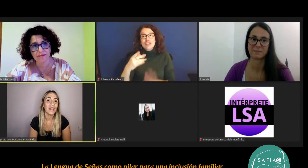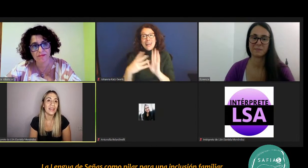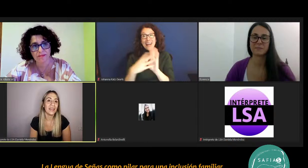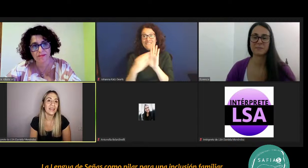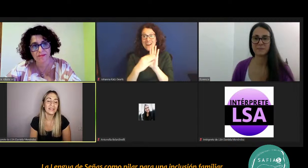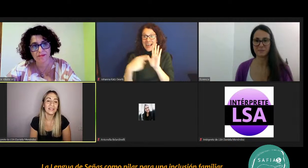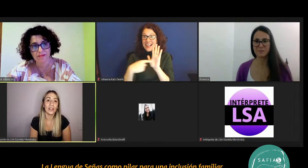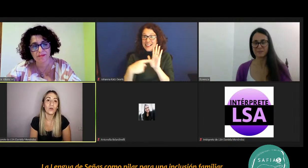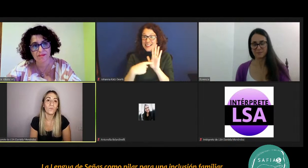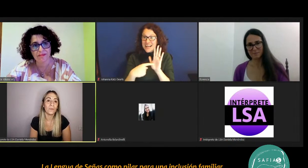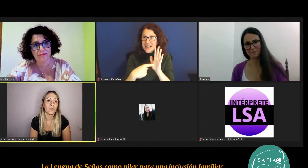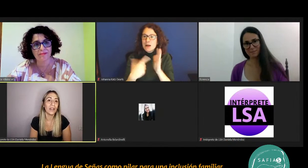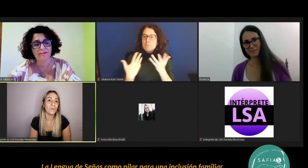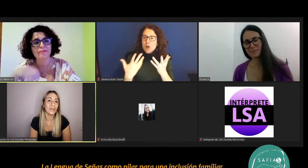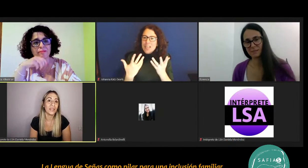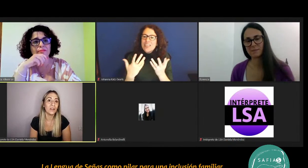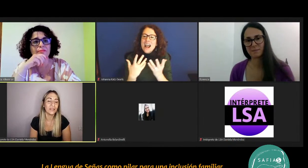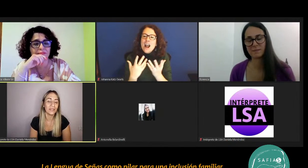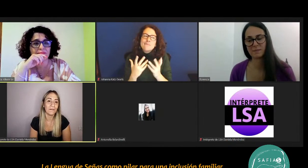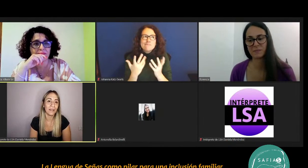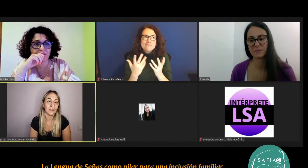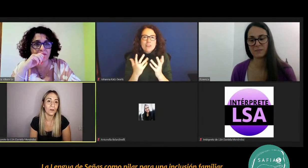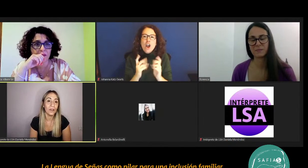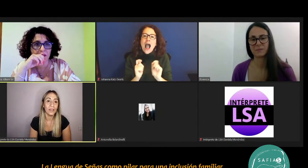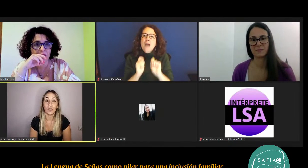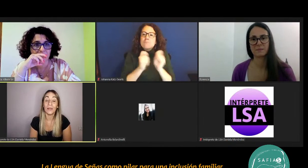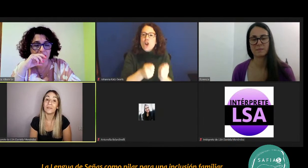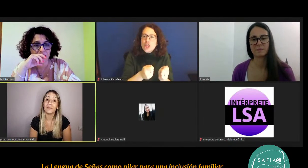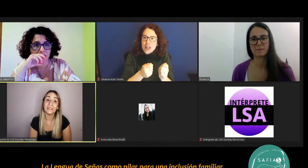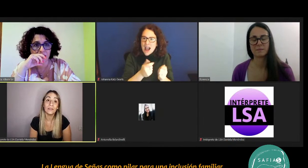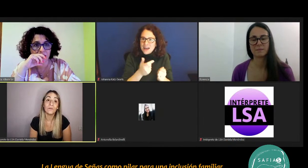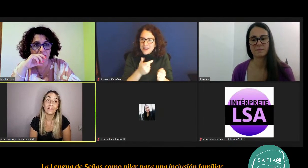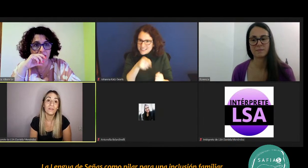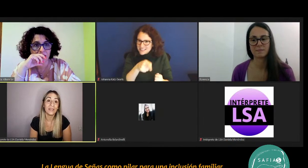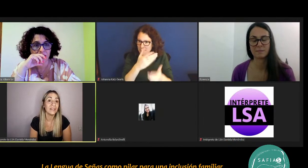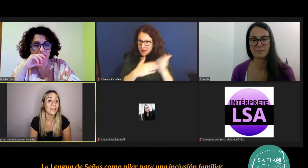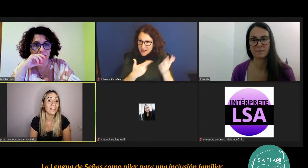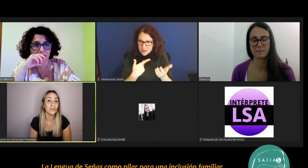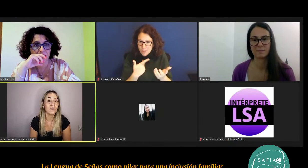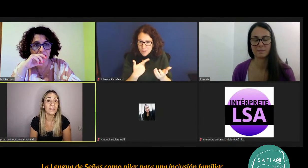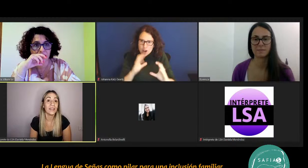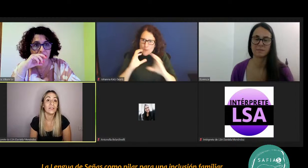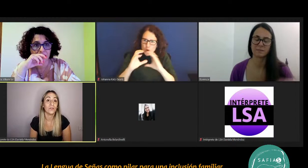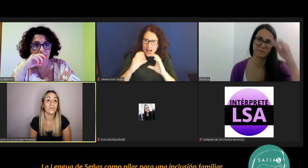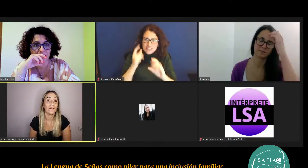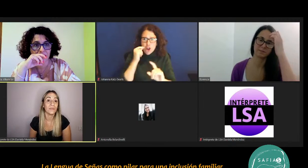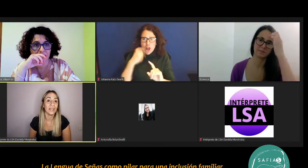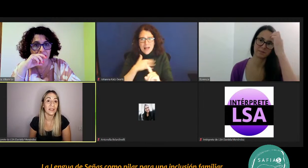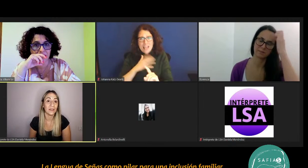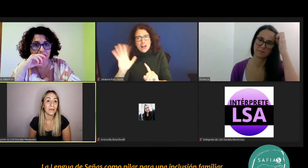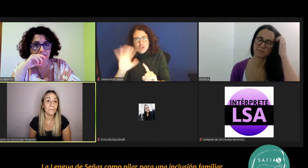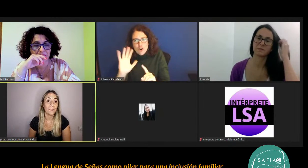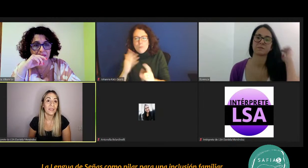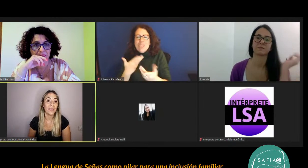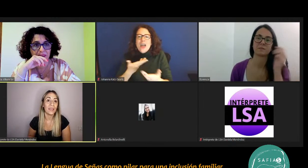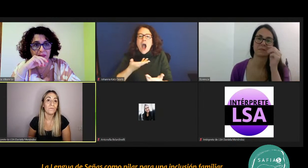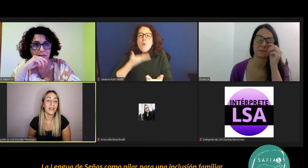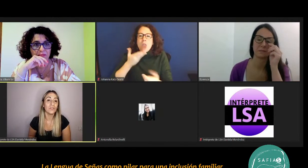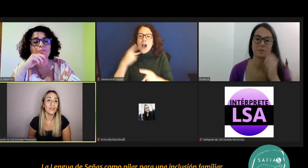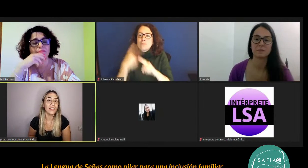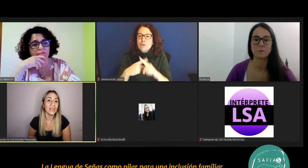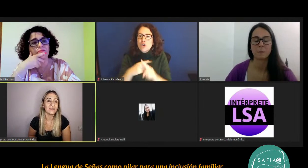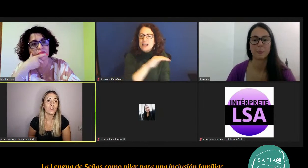poder preguntarle a los padres qué es lo que están hablando. Y con la presencia de un referente dentro del entorno familiar,